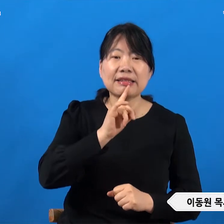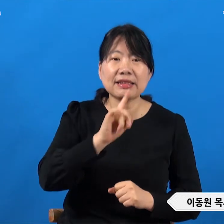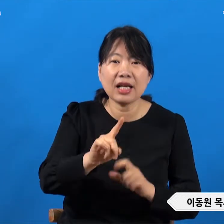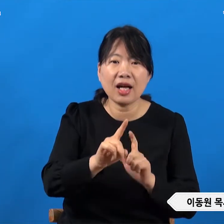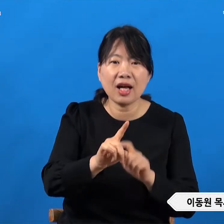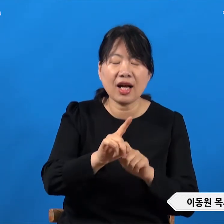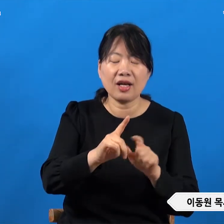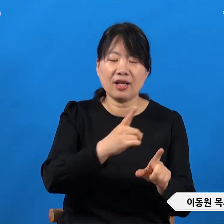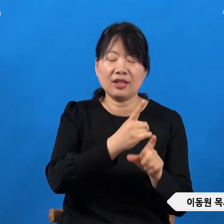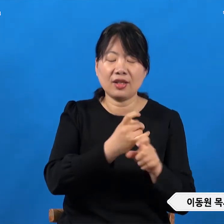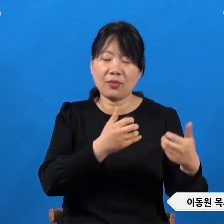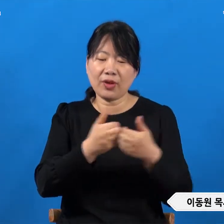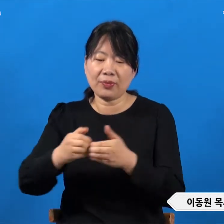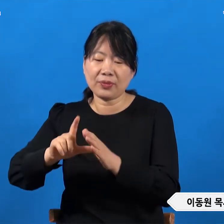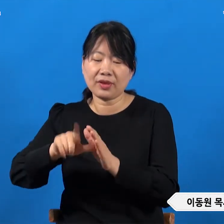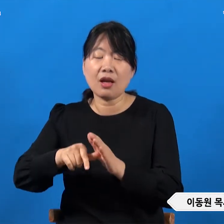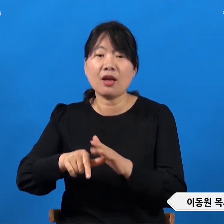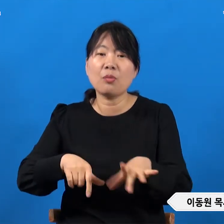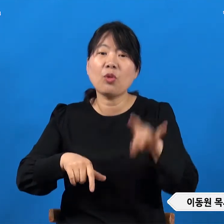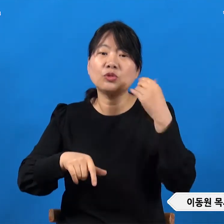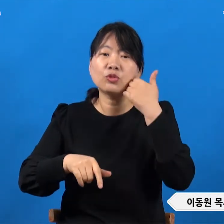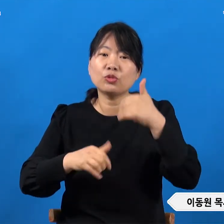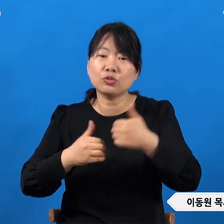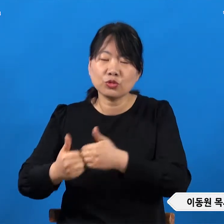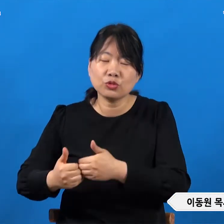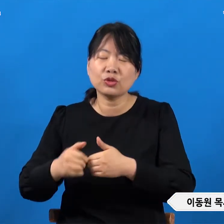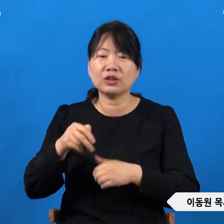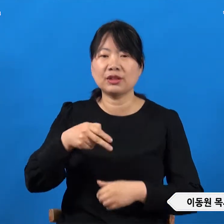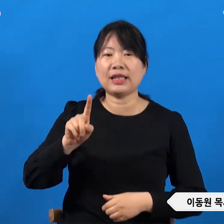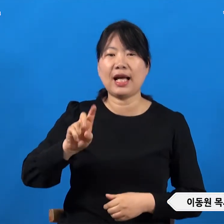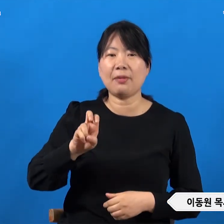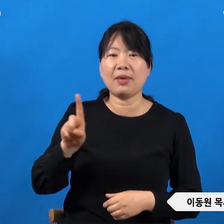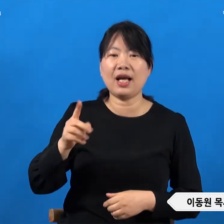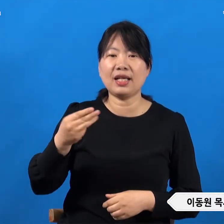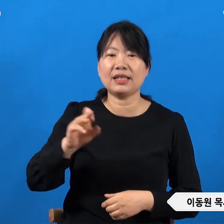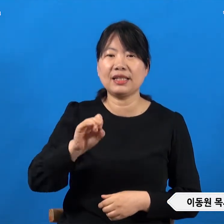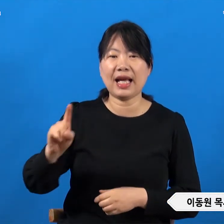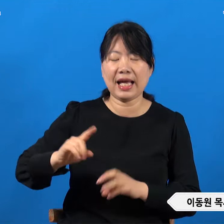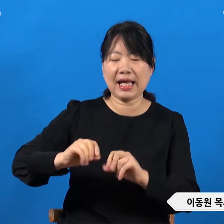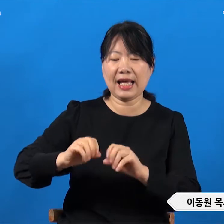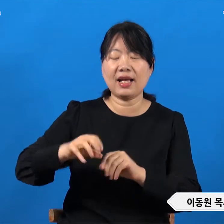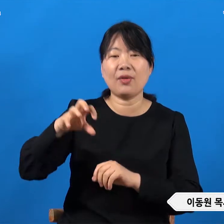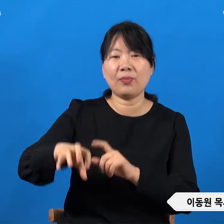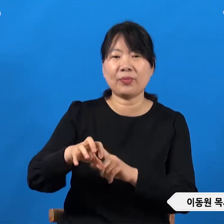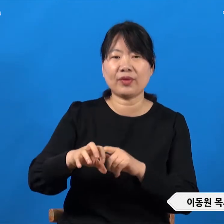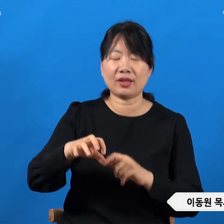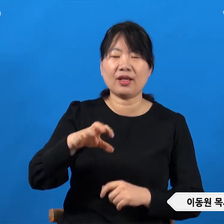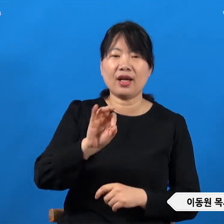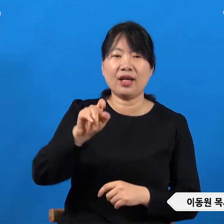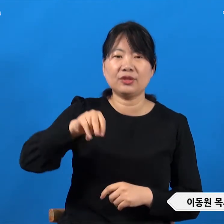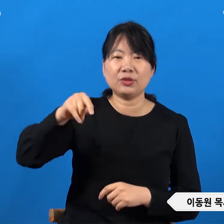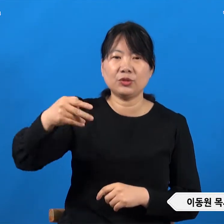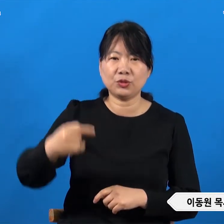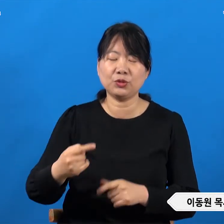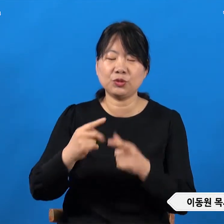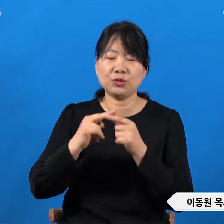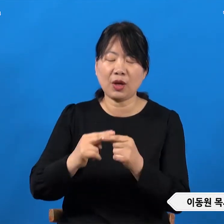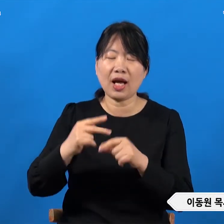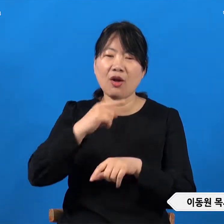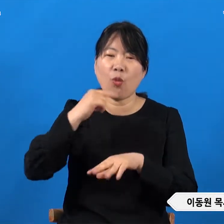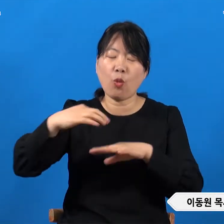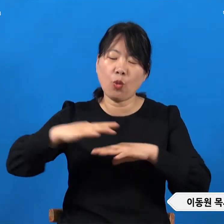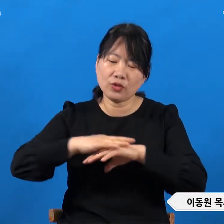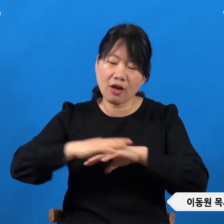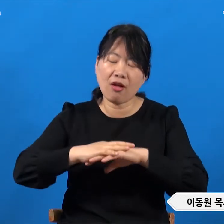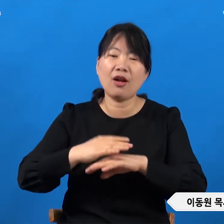팔레스타인 땅을 침략했을 때 먼저 침략한 것이 바로 사마리아예요. 사마리아 사람들은 아수르와 혼혈